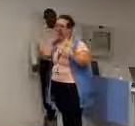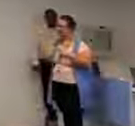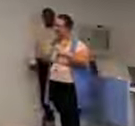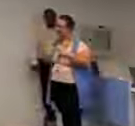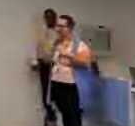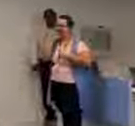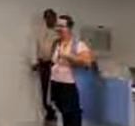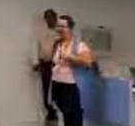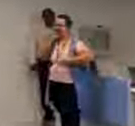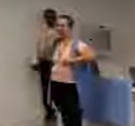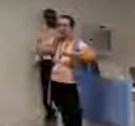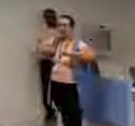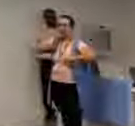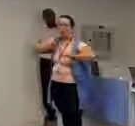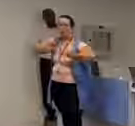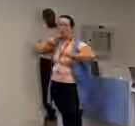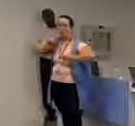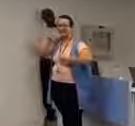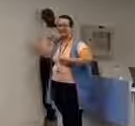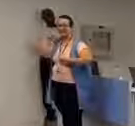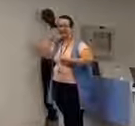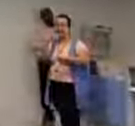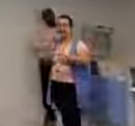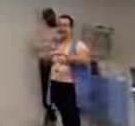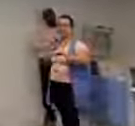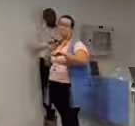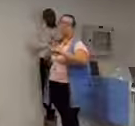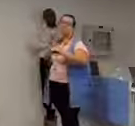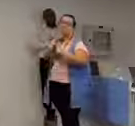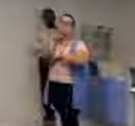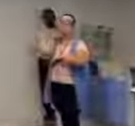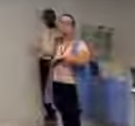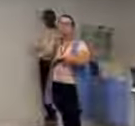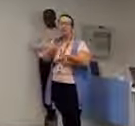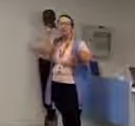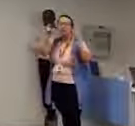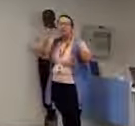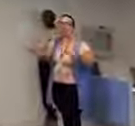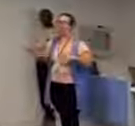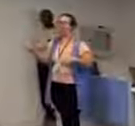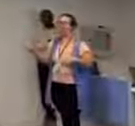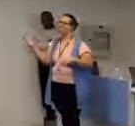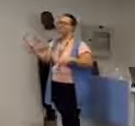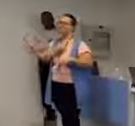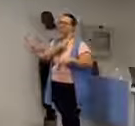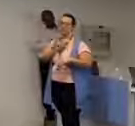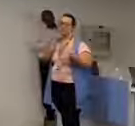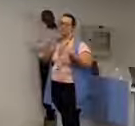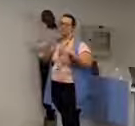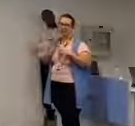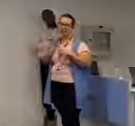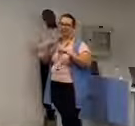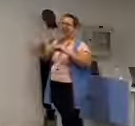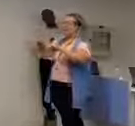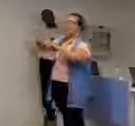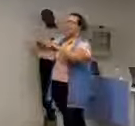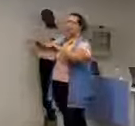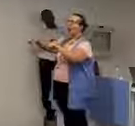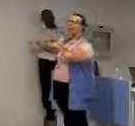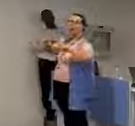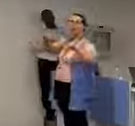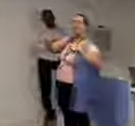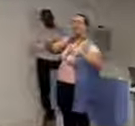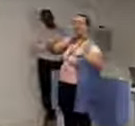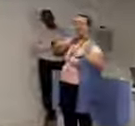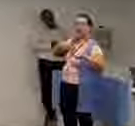ali competindo. Imagina a hora que a gente de fato começar a usar das mesmas ferramentas. Imagina a hora que eu tiver a mesma moto que ele lá e eu sou melhor que